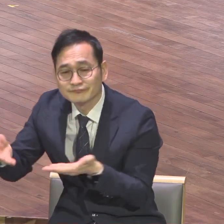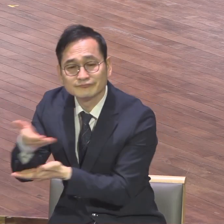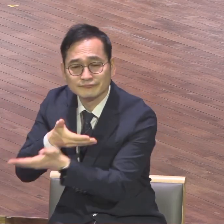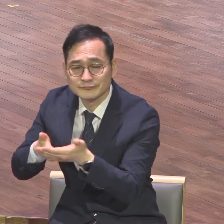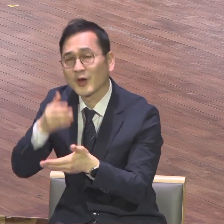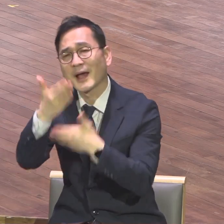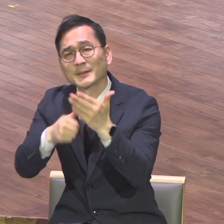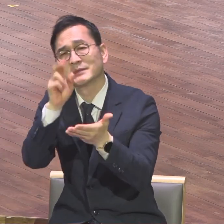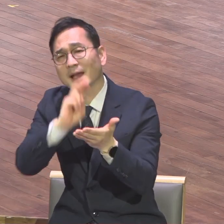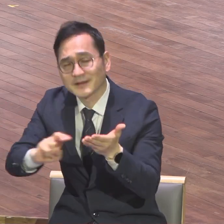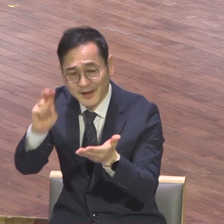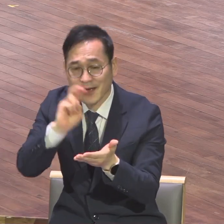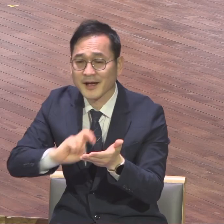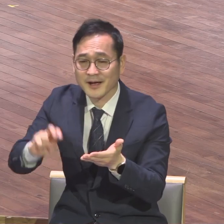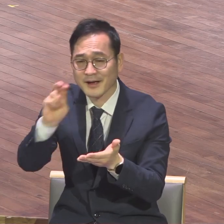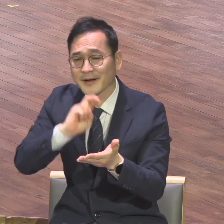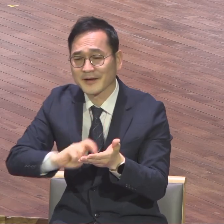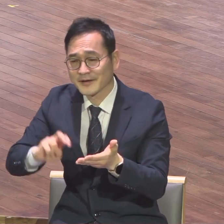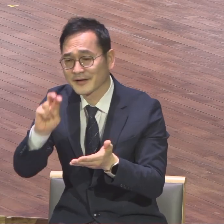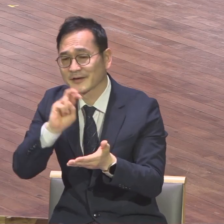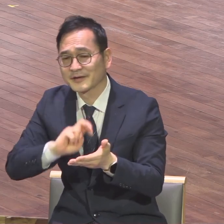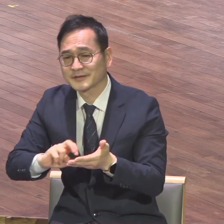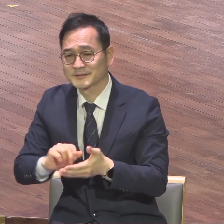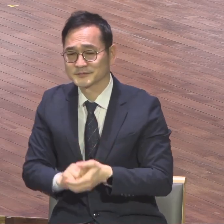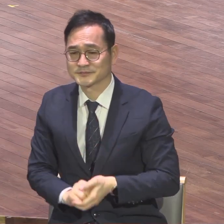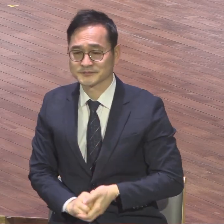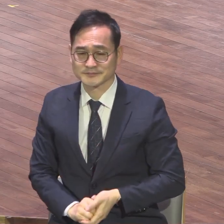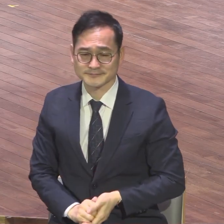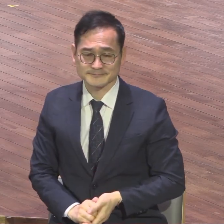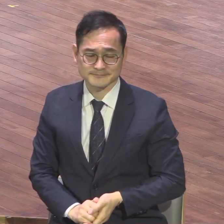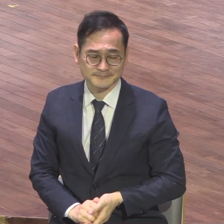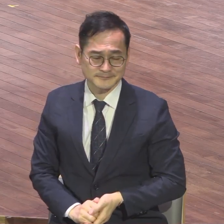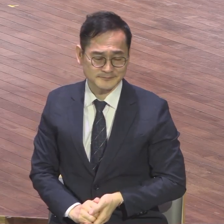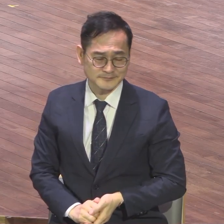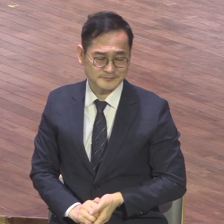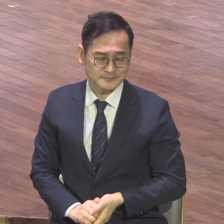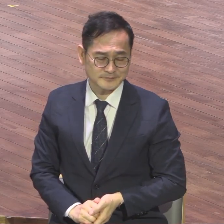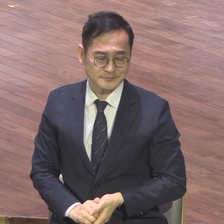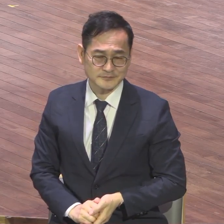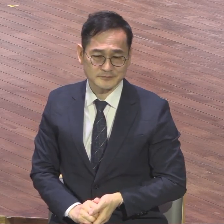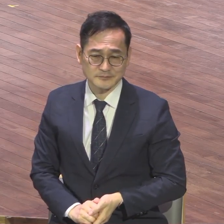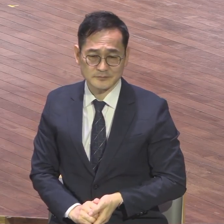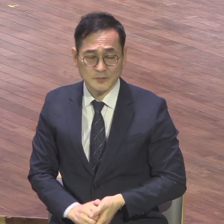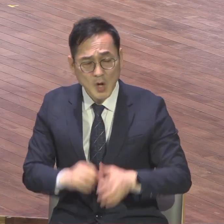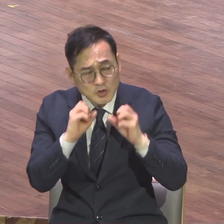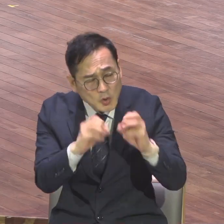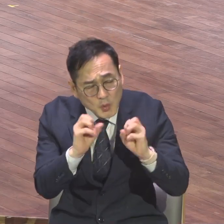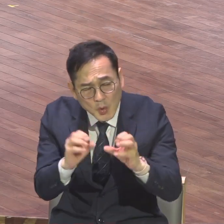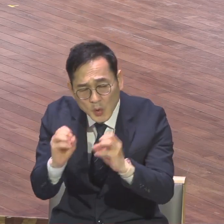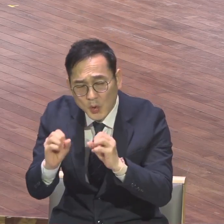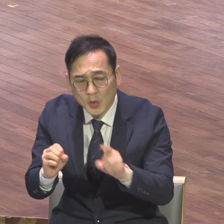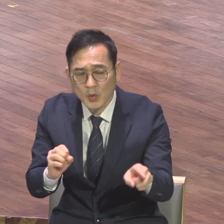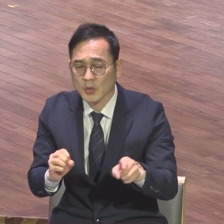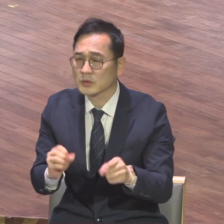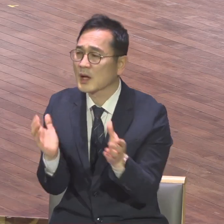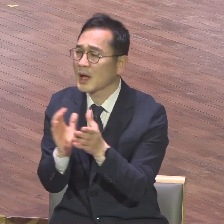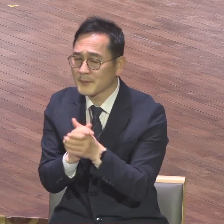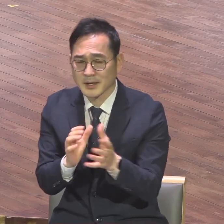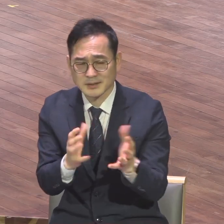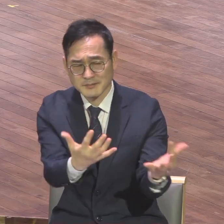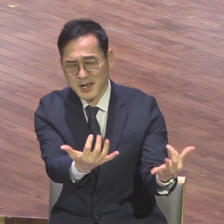하나님을 찬미하며 또 온 백성에게 칭송을 받으니 주께서 구원받는 사람은 날마다 더하게